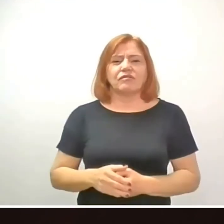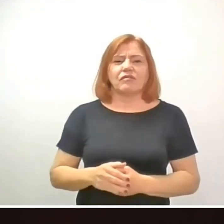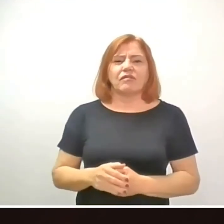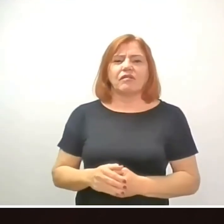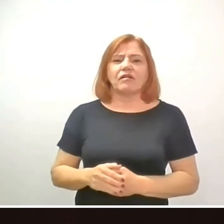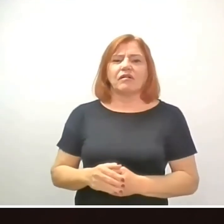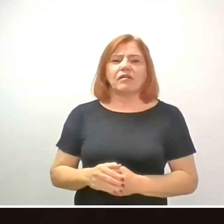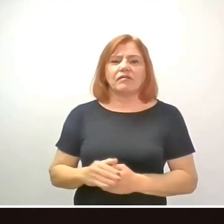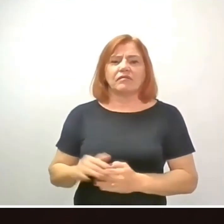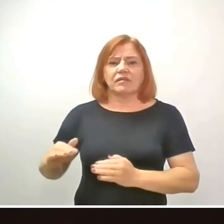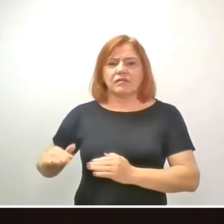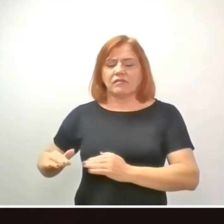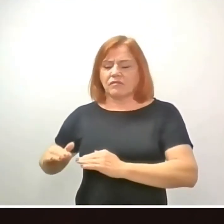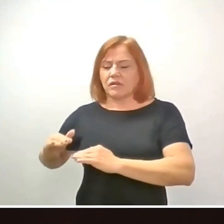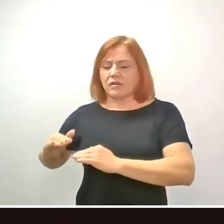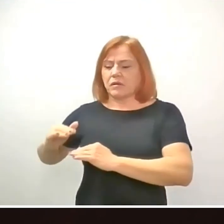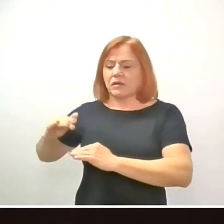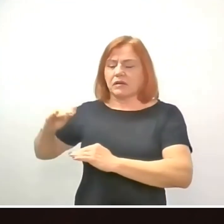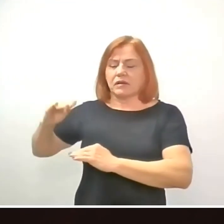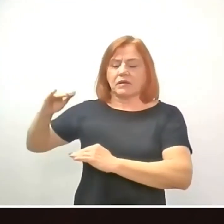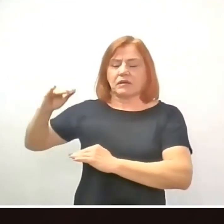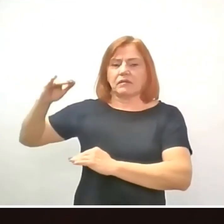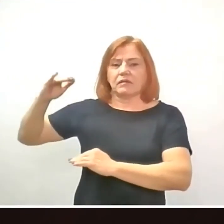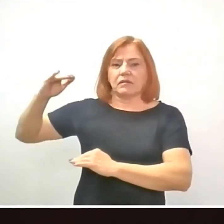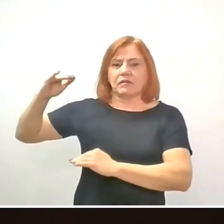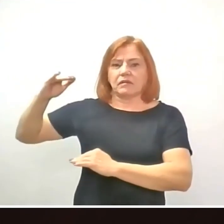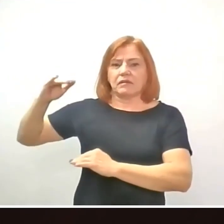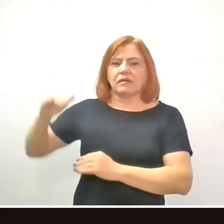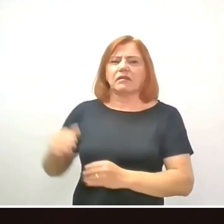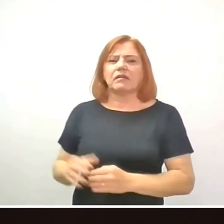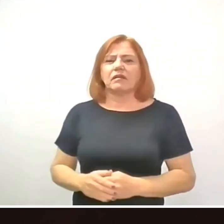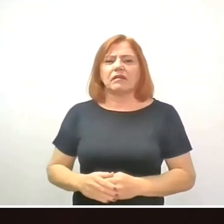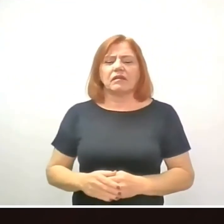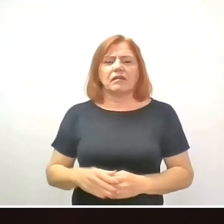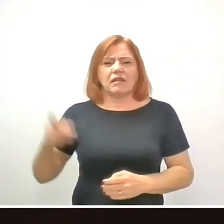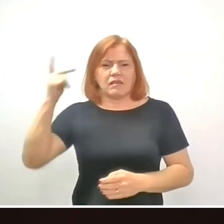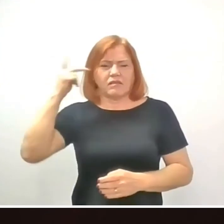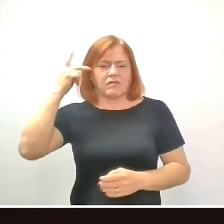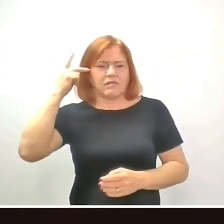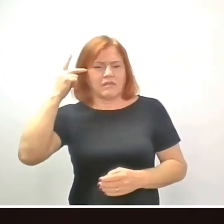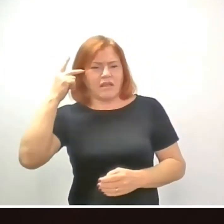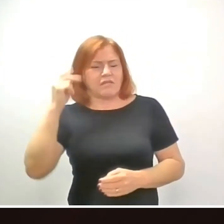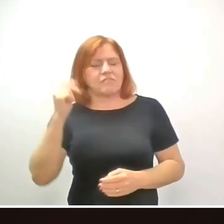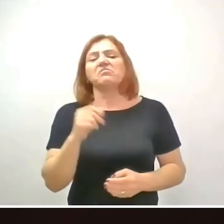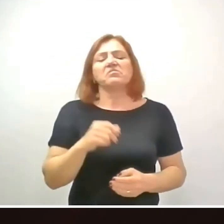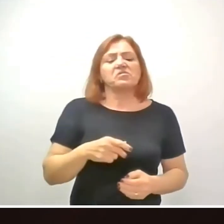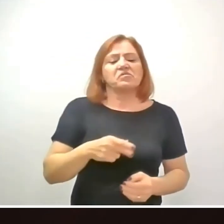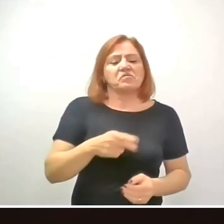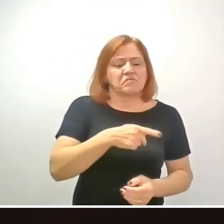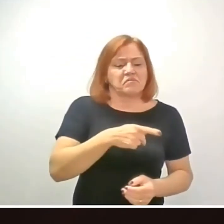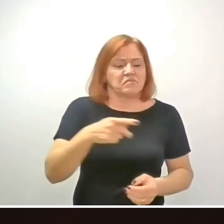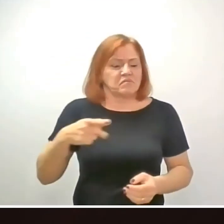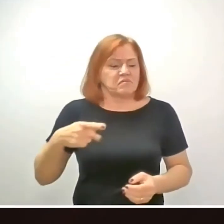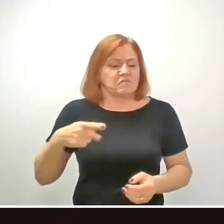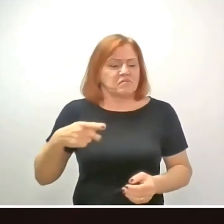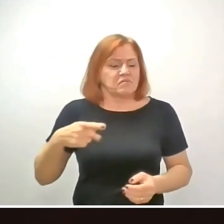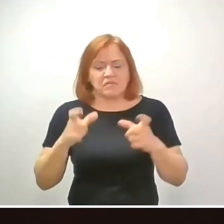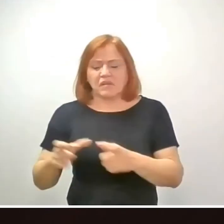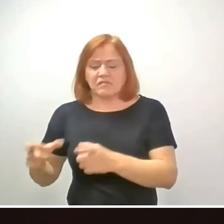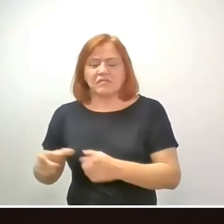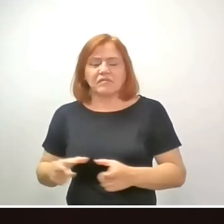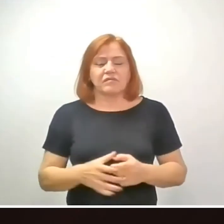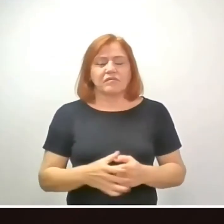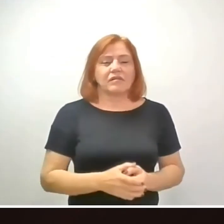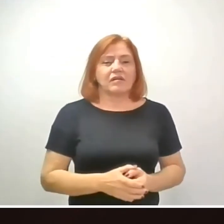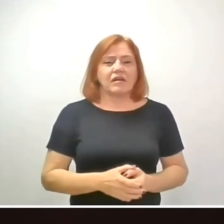saudável. Não tem medo de abrir a boca para orar com as pessoas, não tem mais medo. A gente tinha muito medo, mas eles não